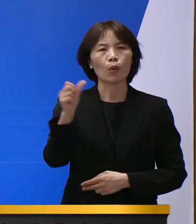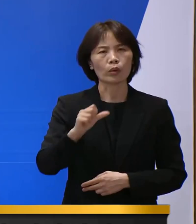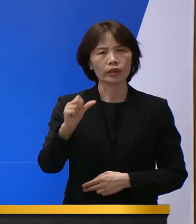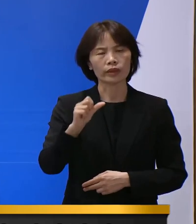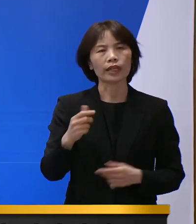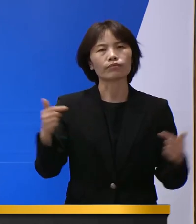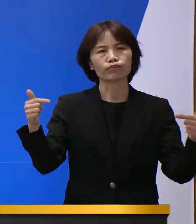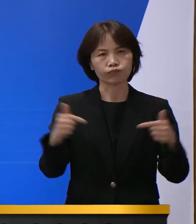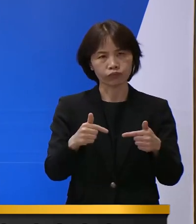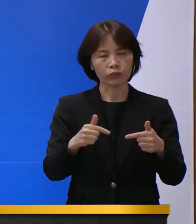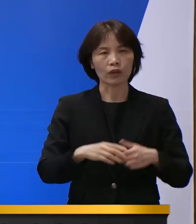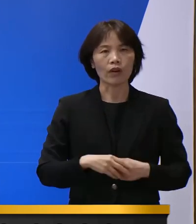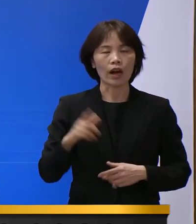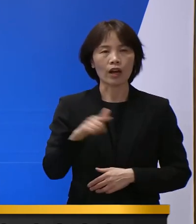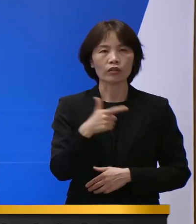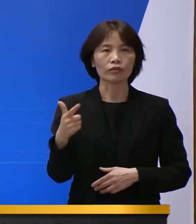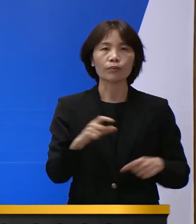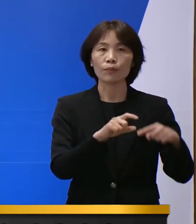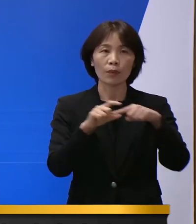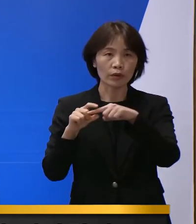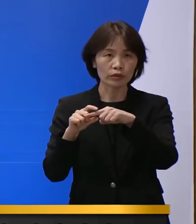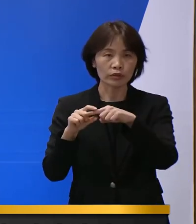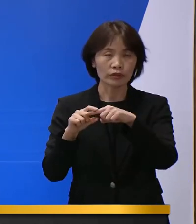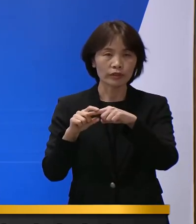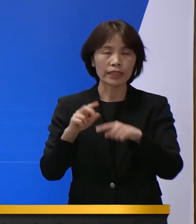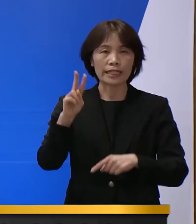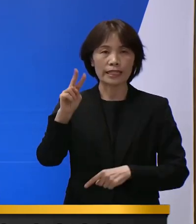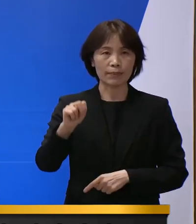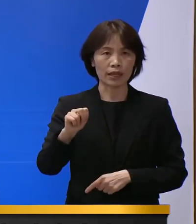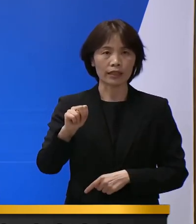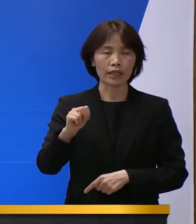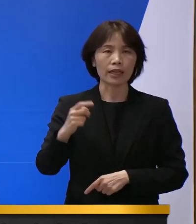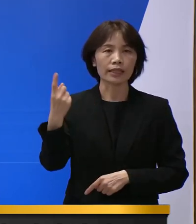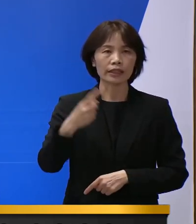4,057명 감소하였으며 하루 평균 확진자는 2만